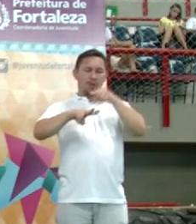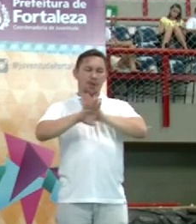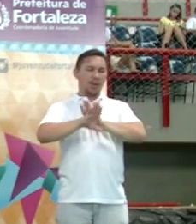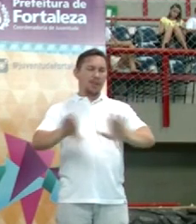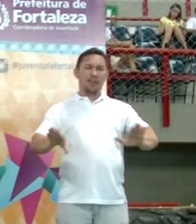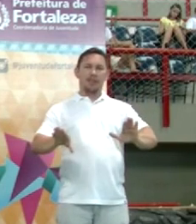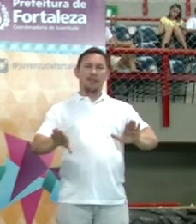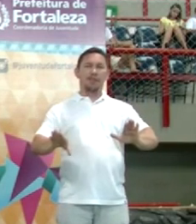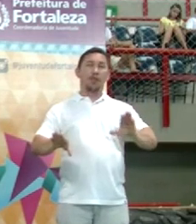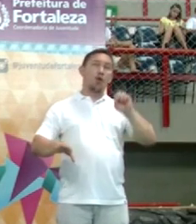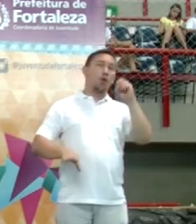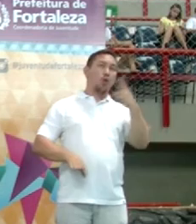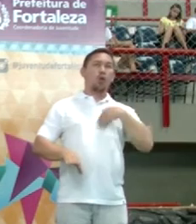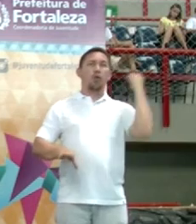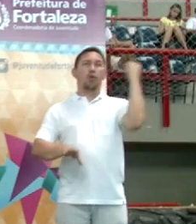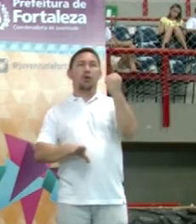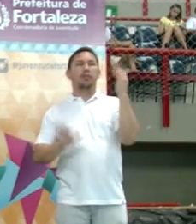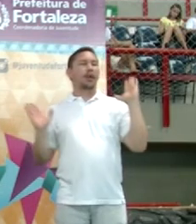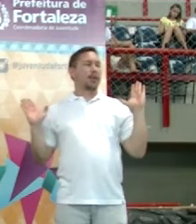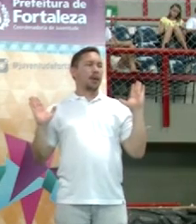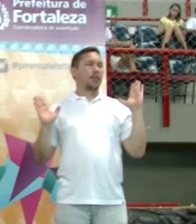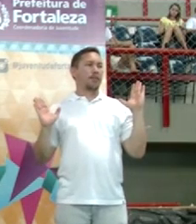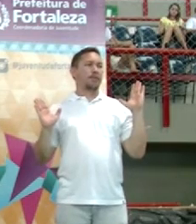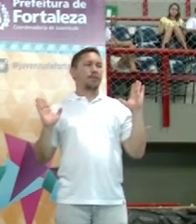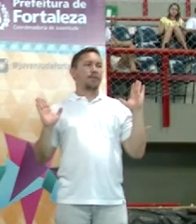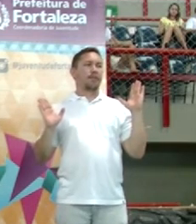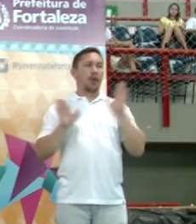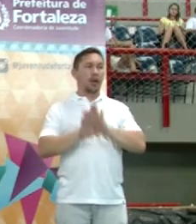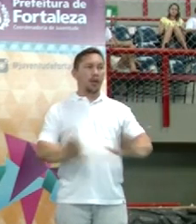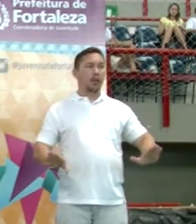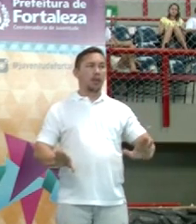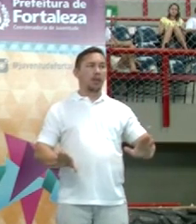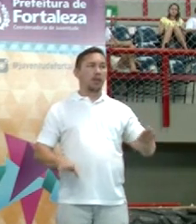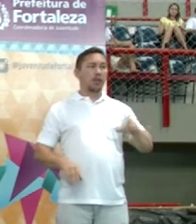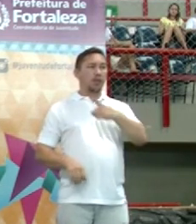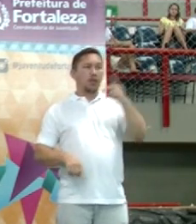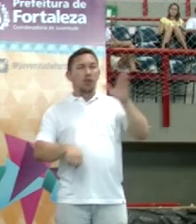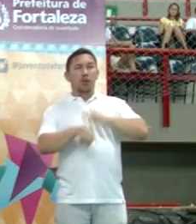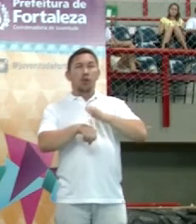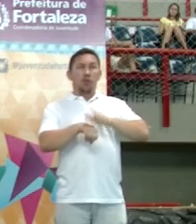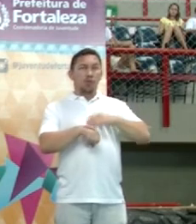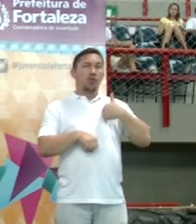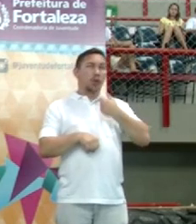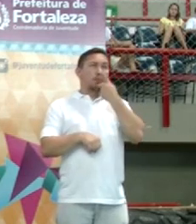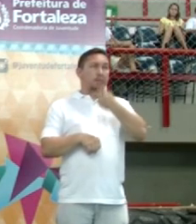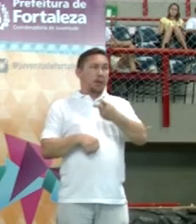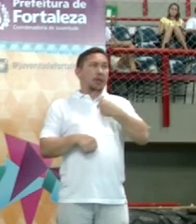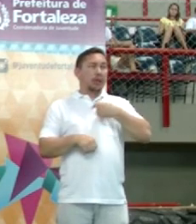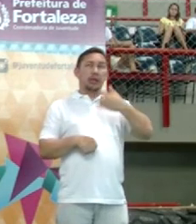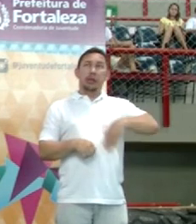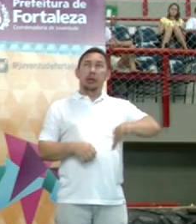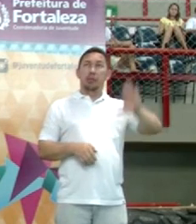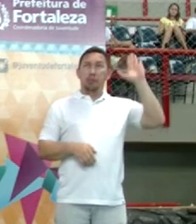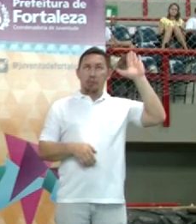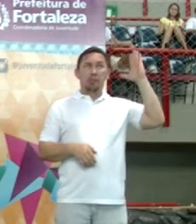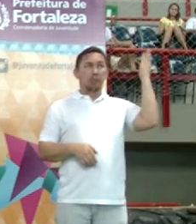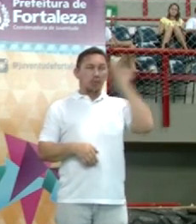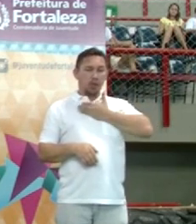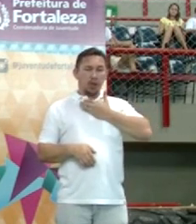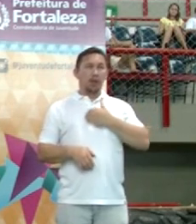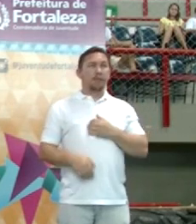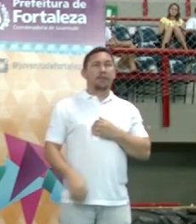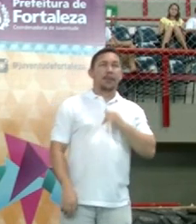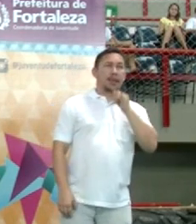condenado, ou lhe matava, tá certo? Então você tinha que manter a palavra. O problema é, eu estou